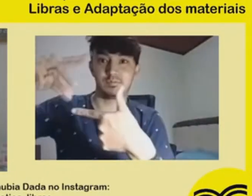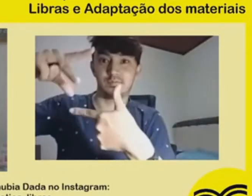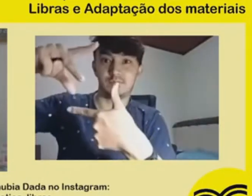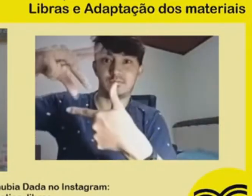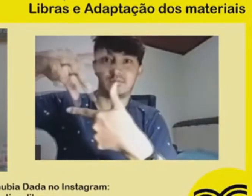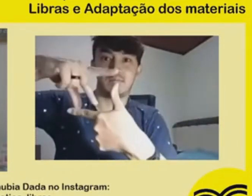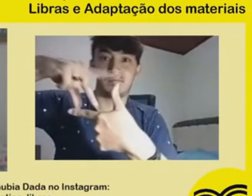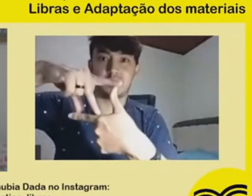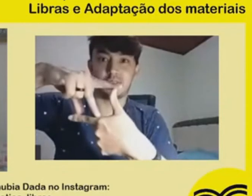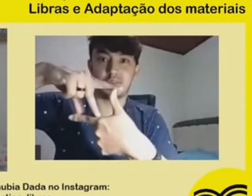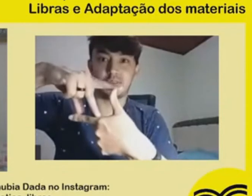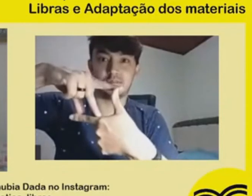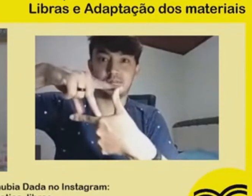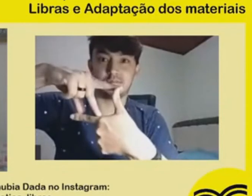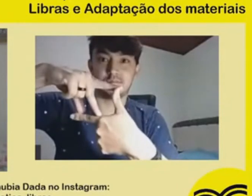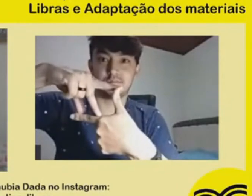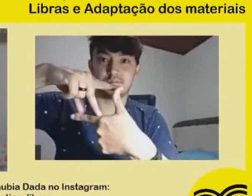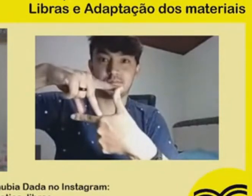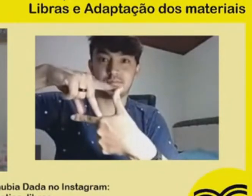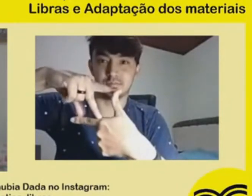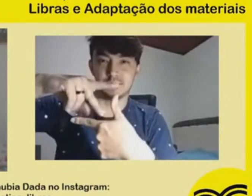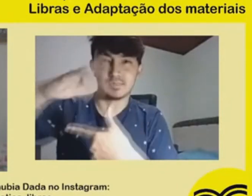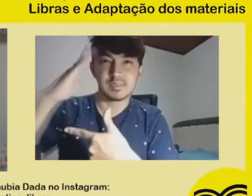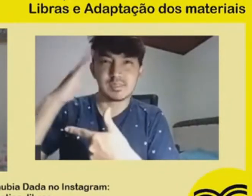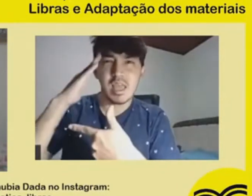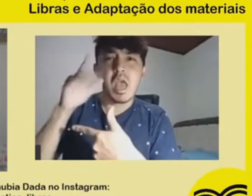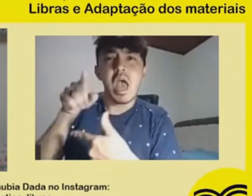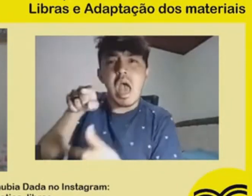Esse tem o sinal assim, ó.